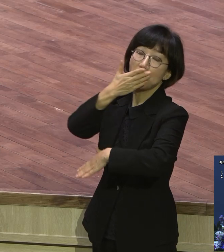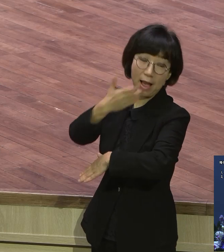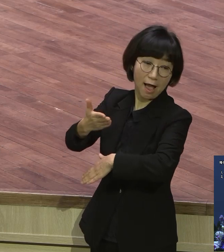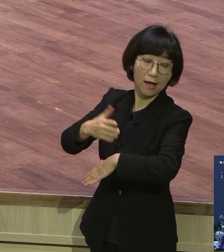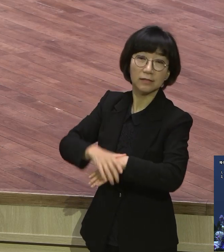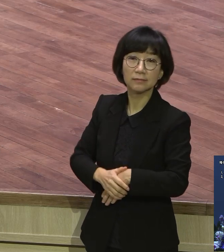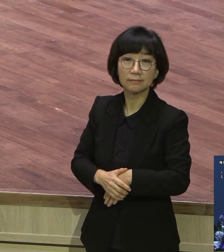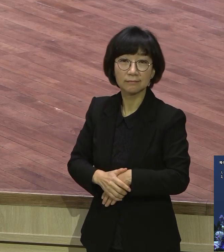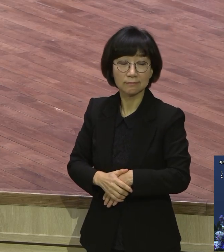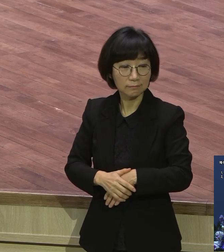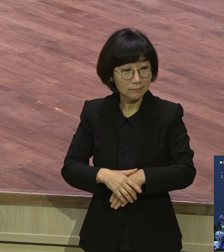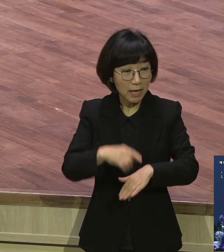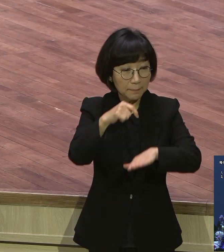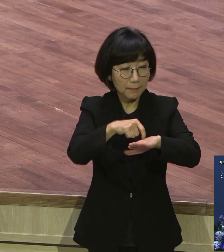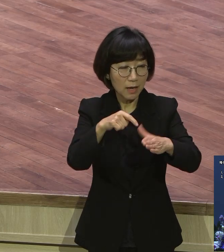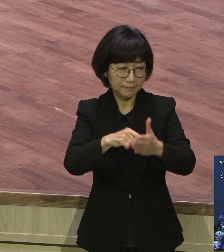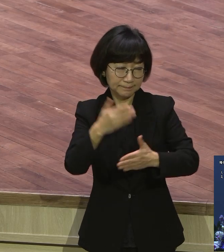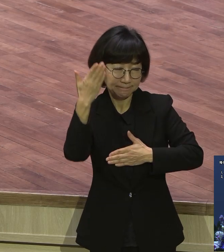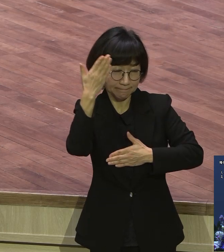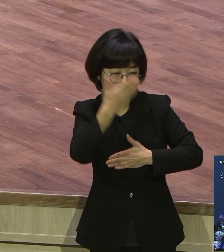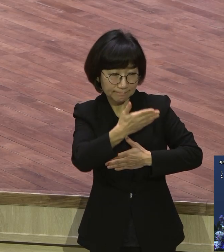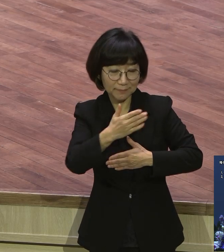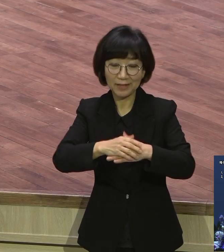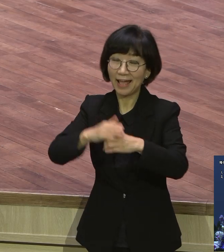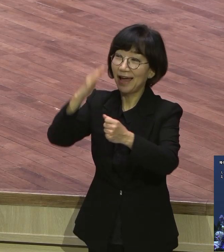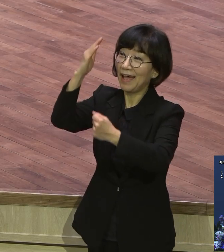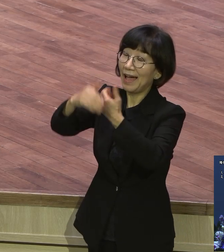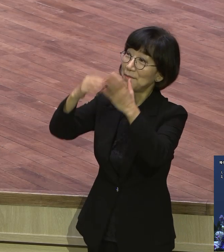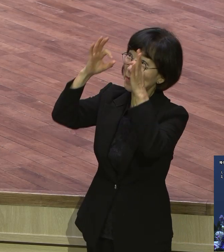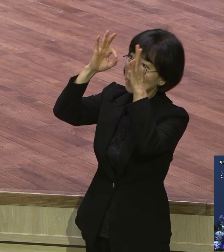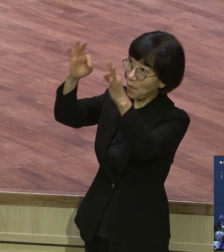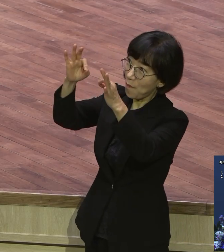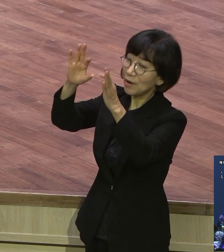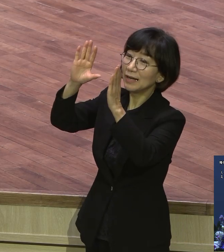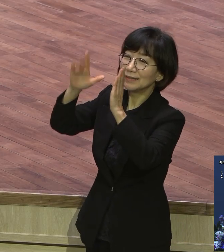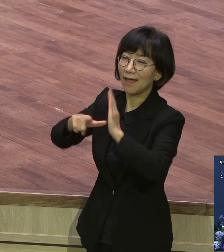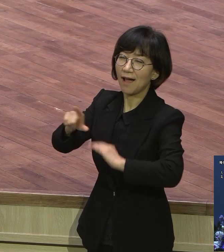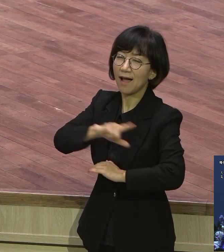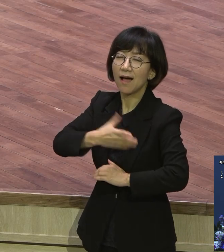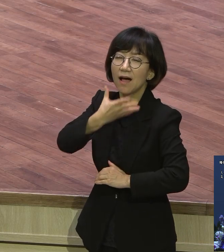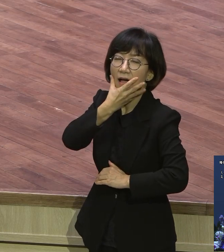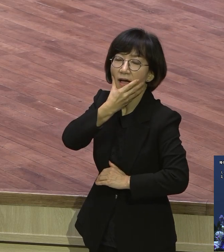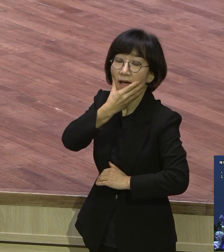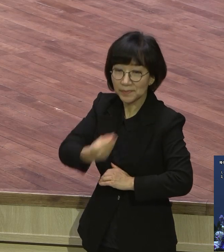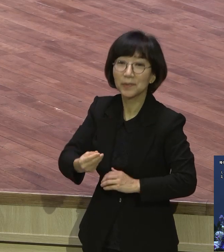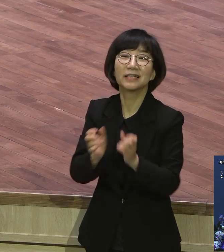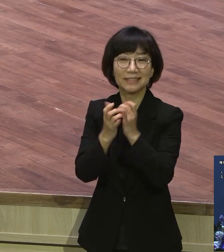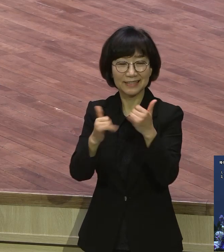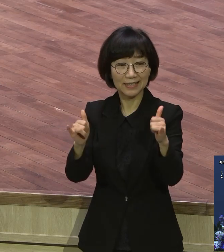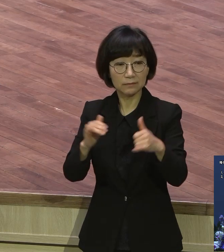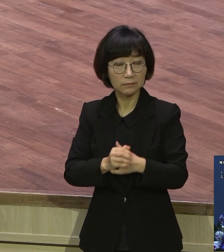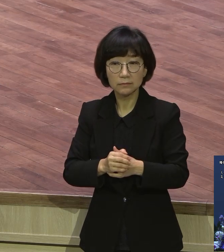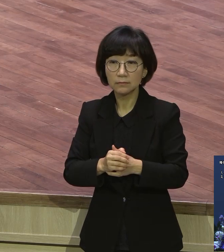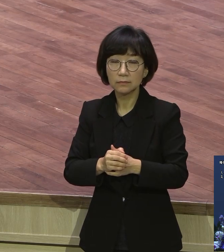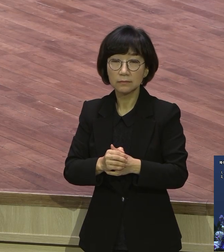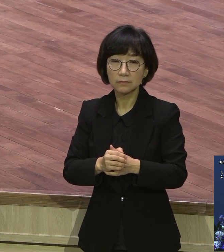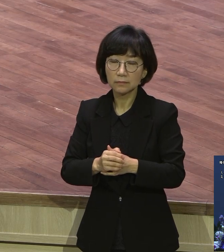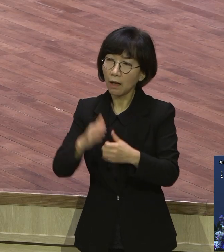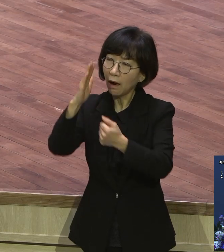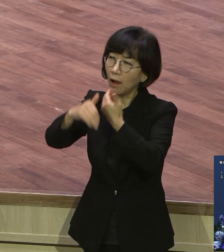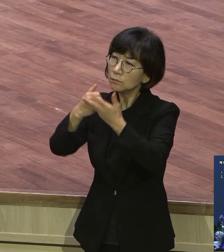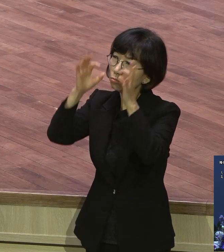마음이 청결해서 하나님을 보는 자가 가장 행복한 자라는 것입니다 하나님을